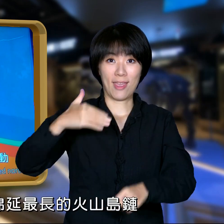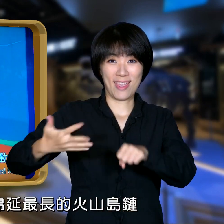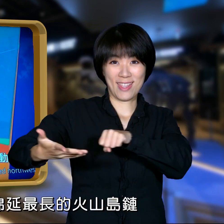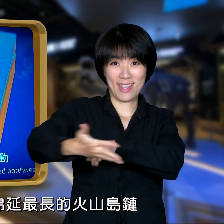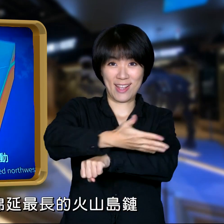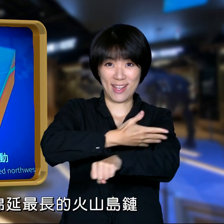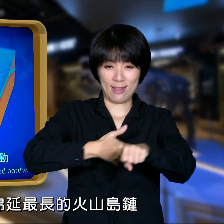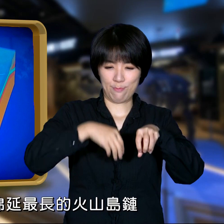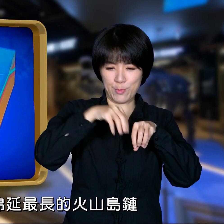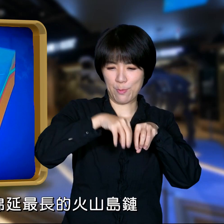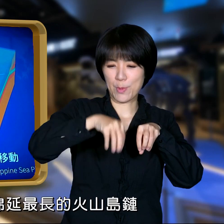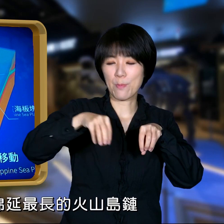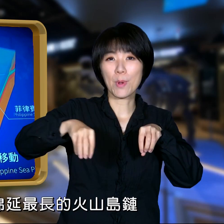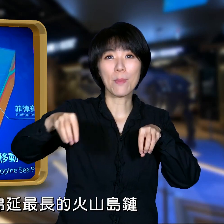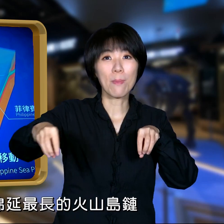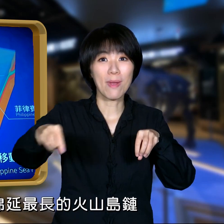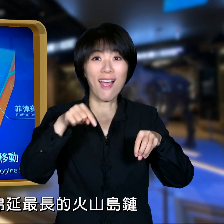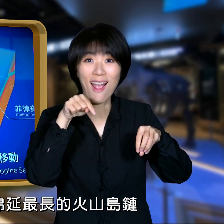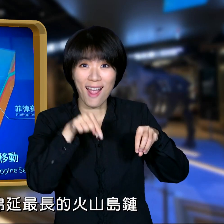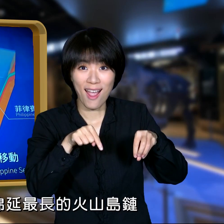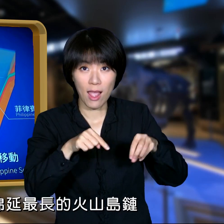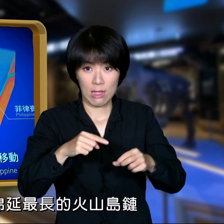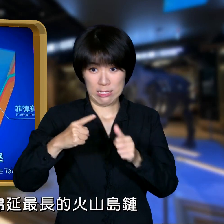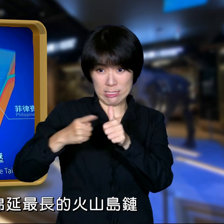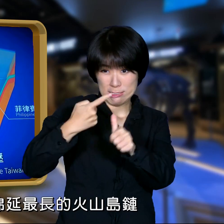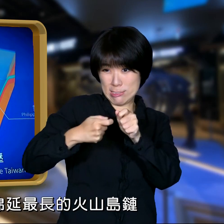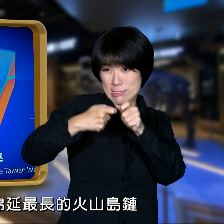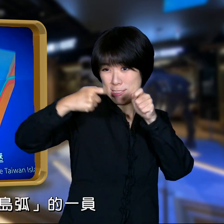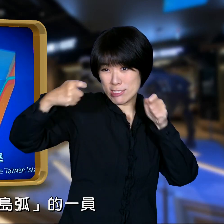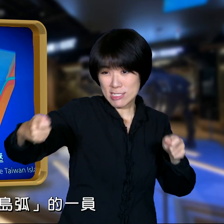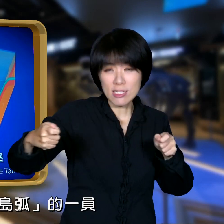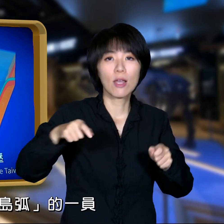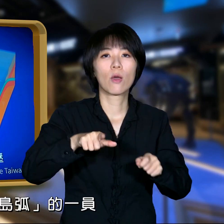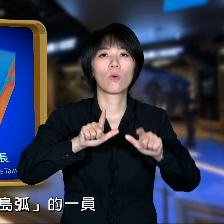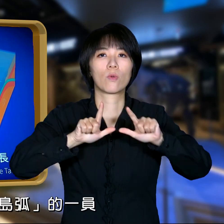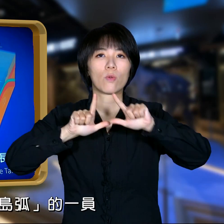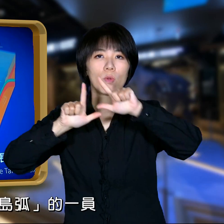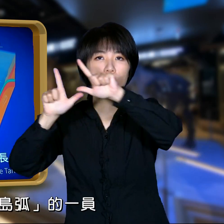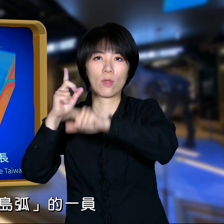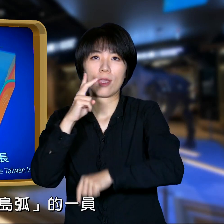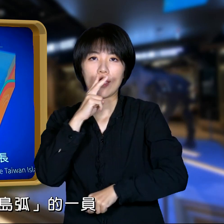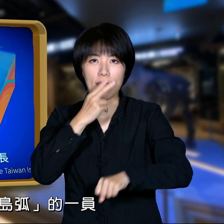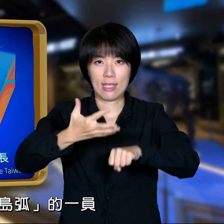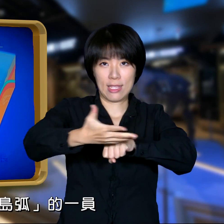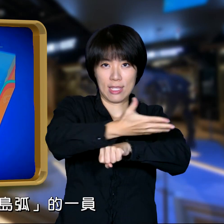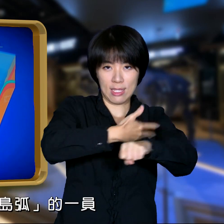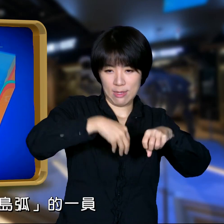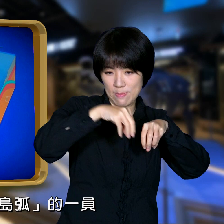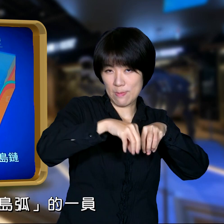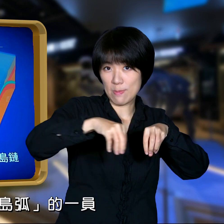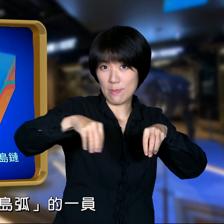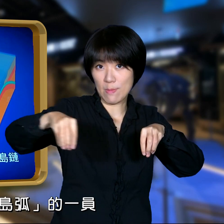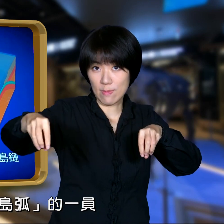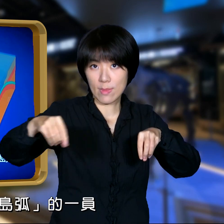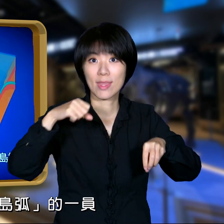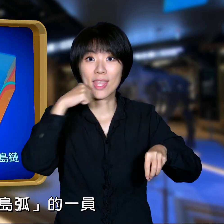上绵延最长的火山岛链东亚岛孤的一员。